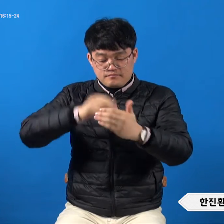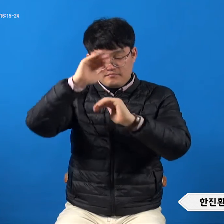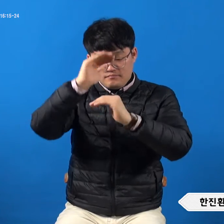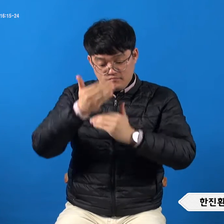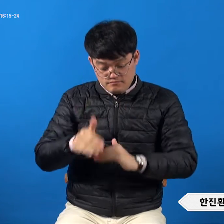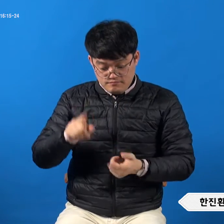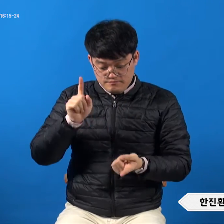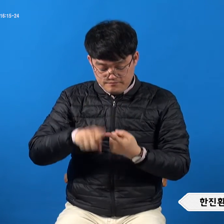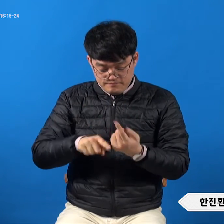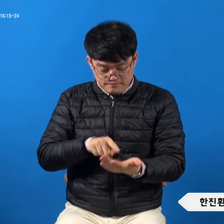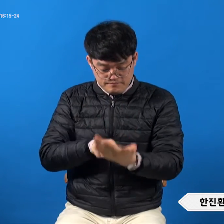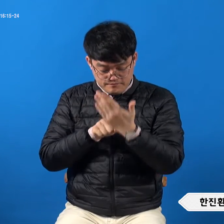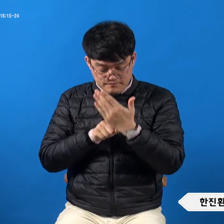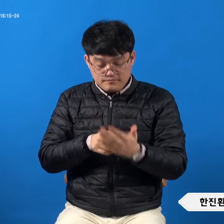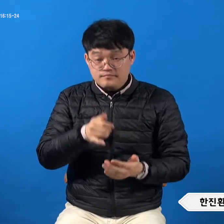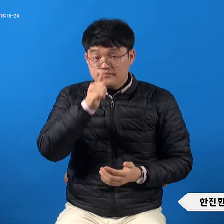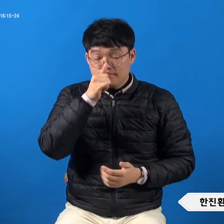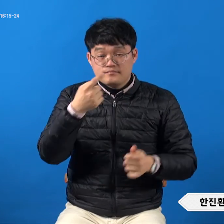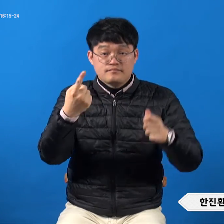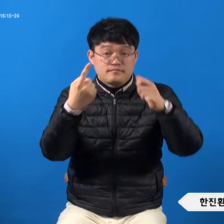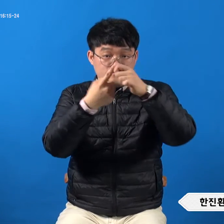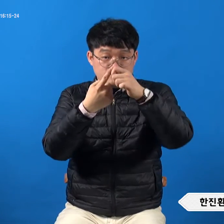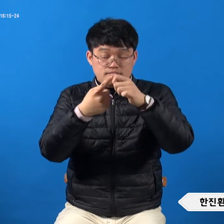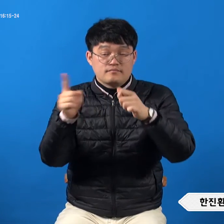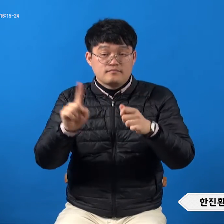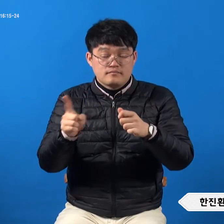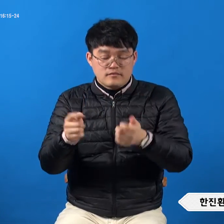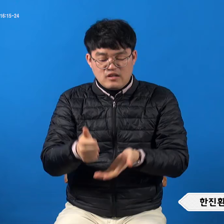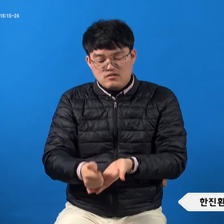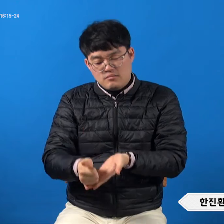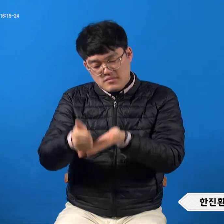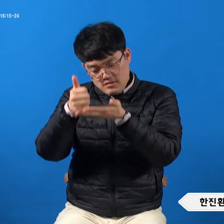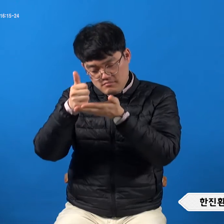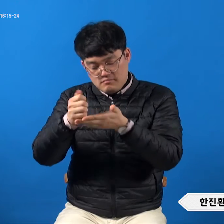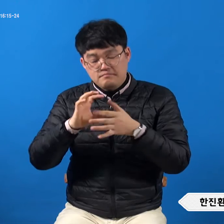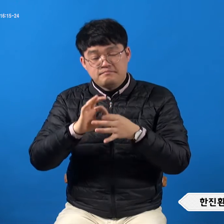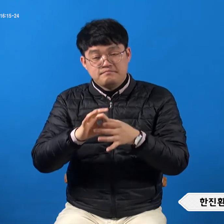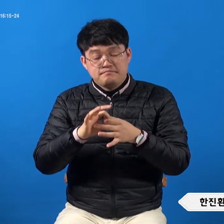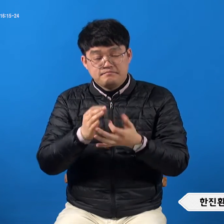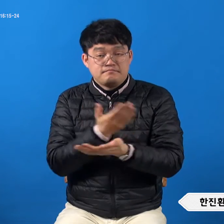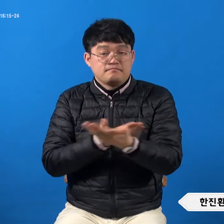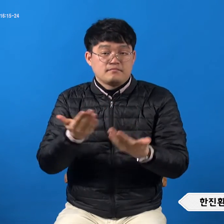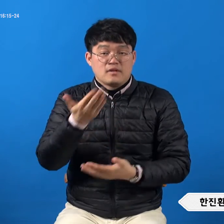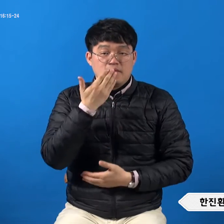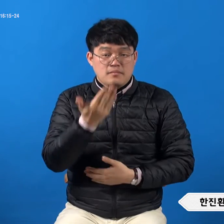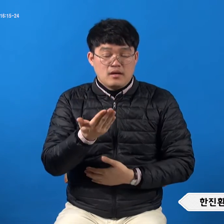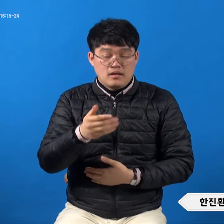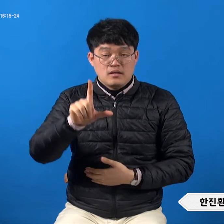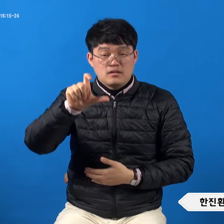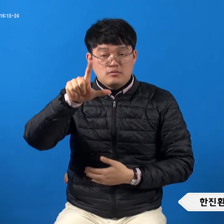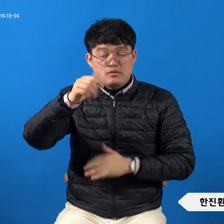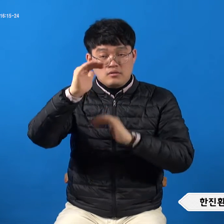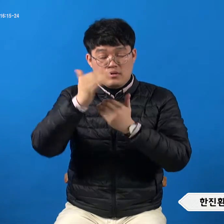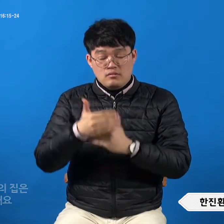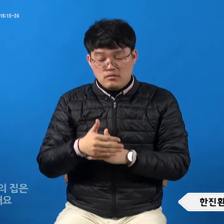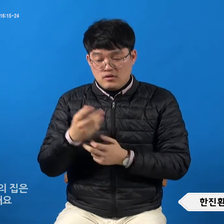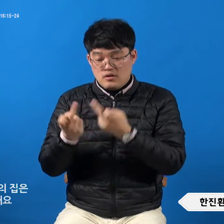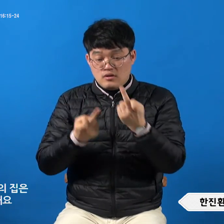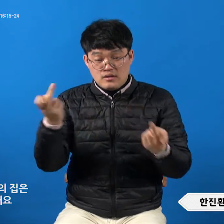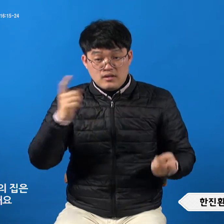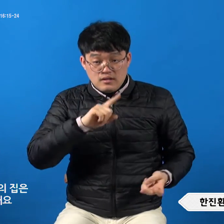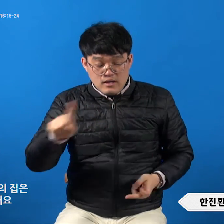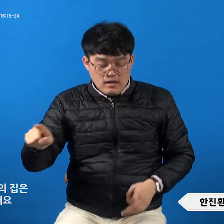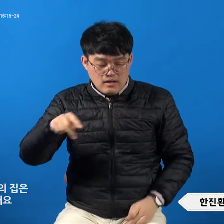그대로 나타나 있습니다. 첫째는 섬김입니다. 15절 말씀에